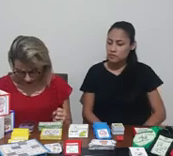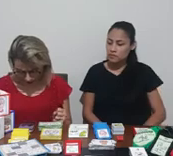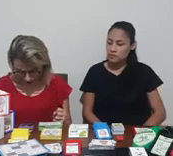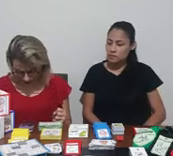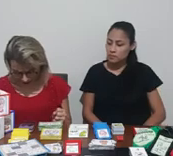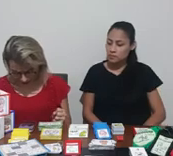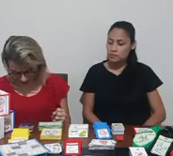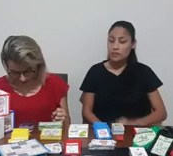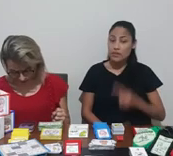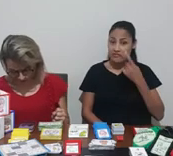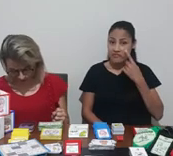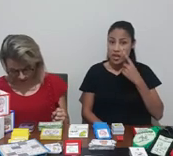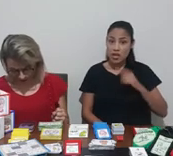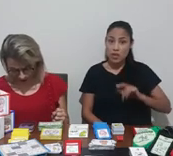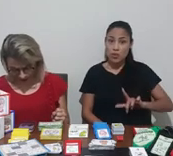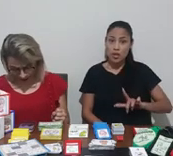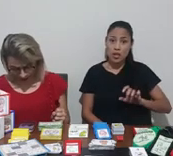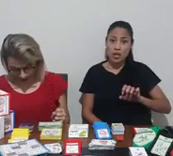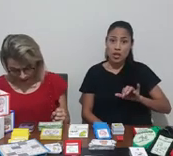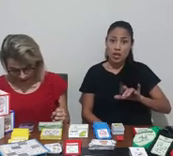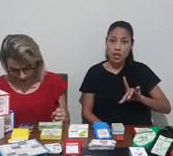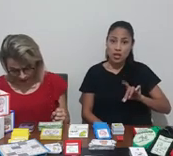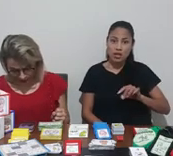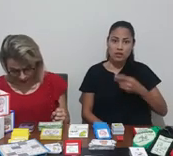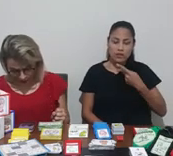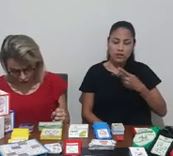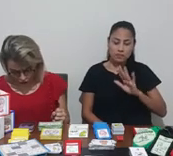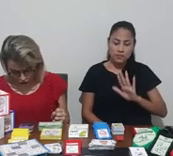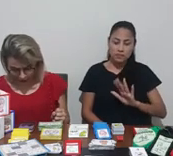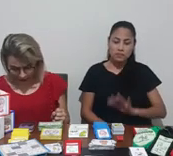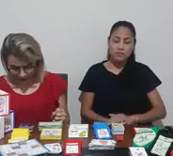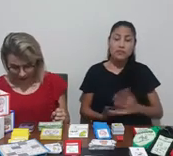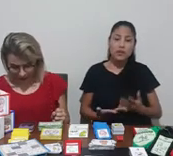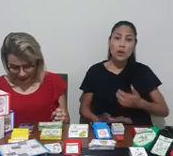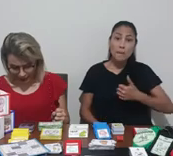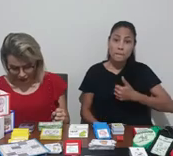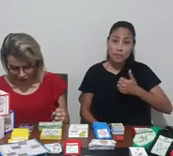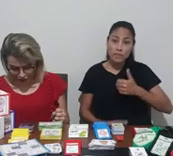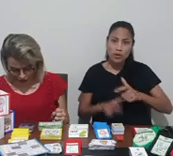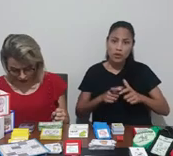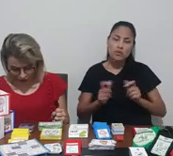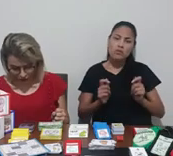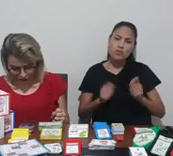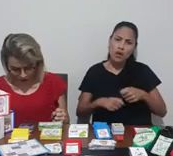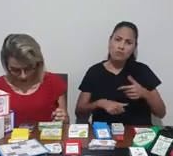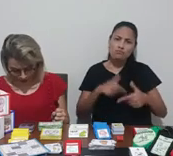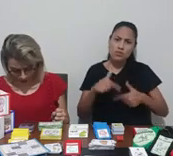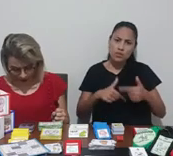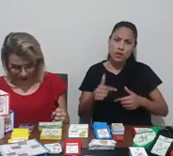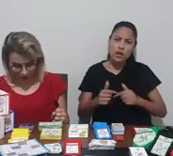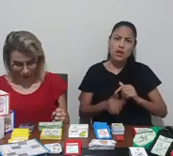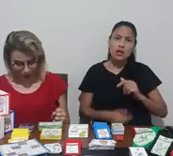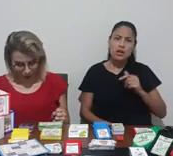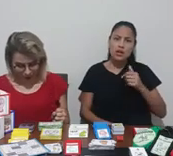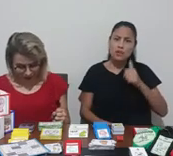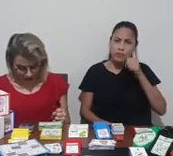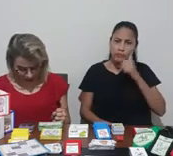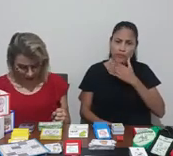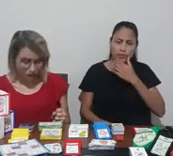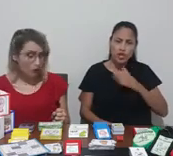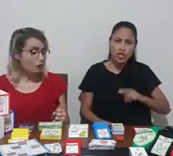aqui o que ele está dizendo. Então, esse primeiro jogo dá para trabalhar gênero no português e